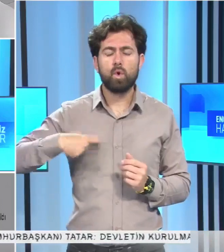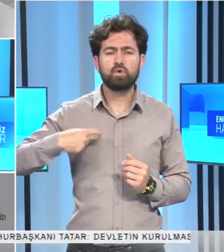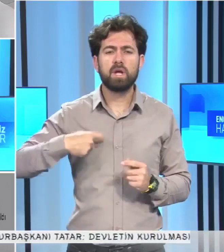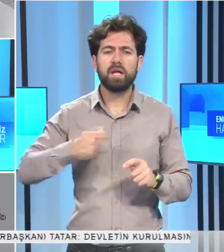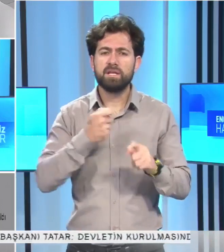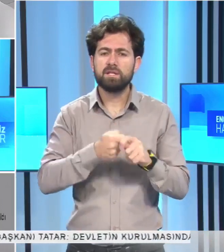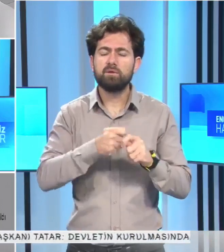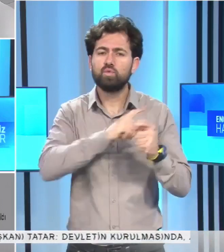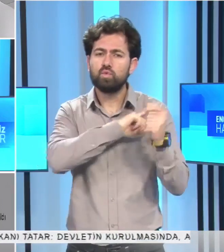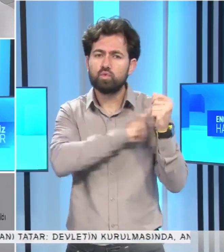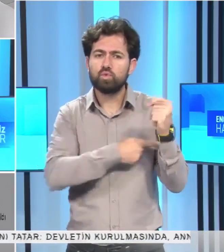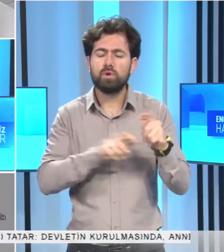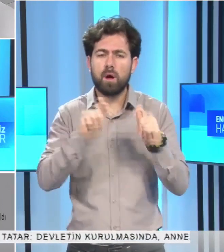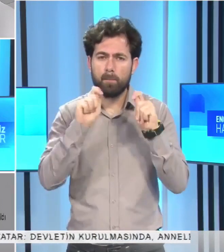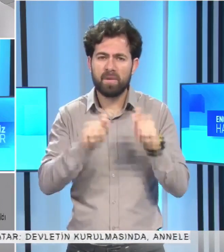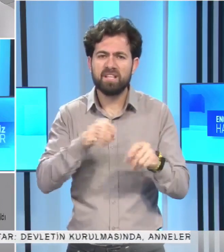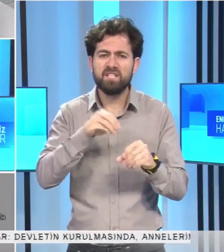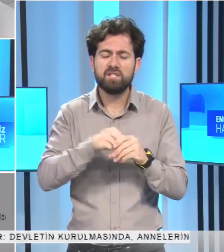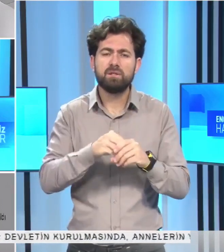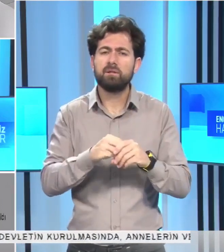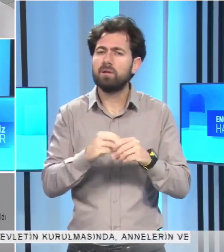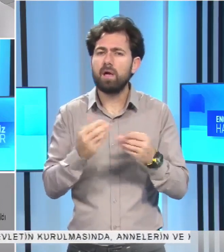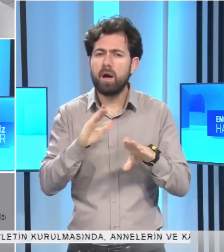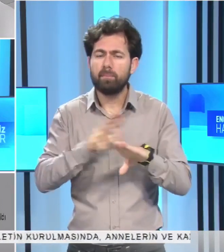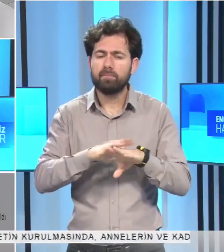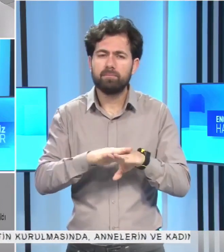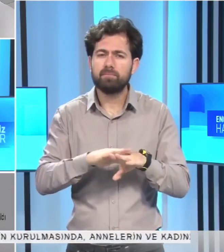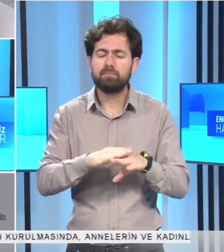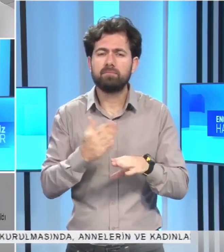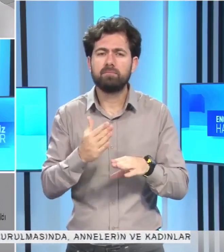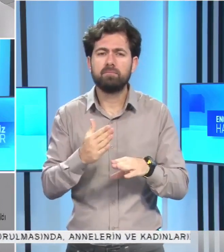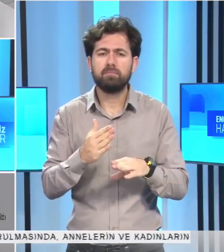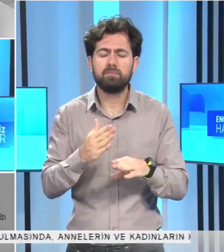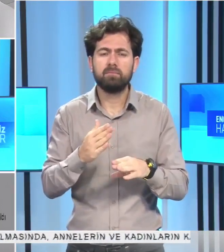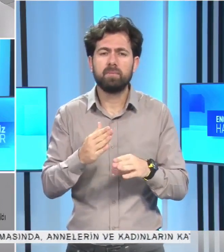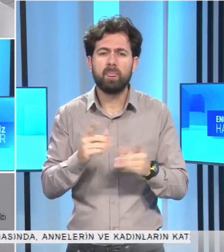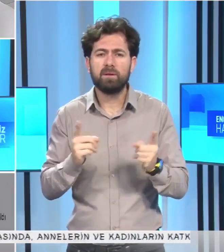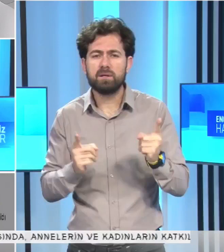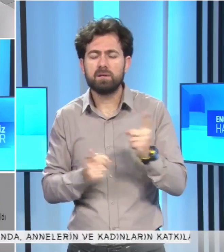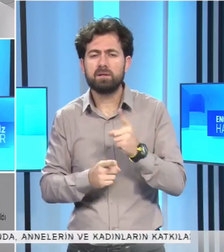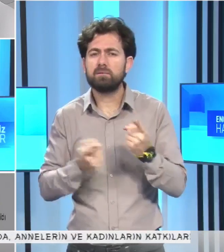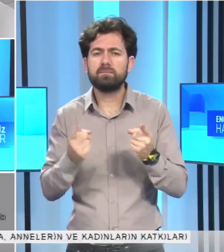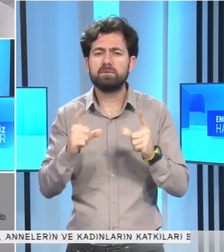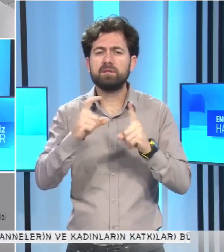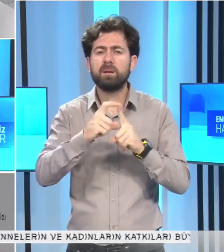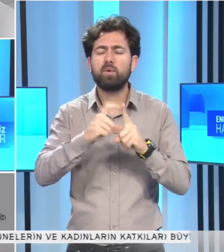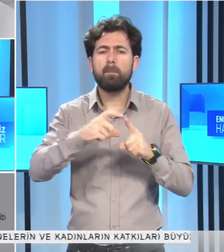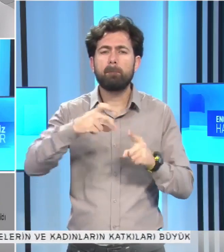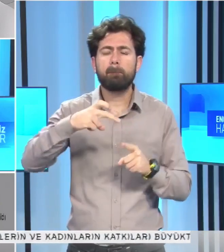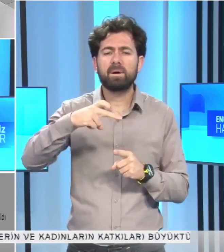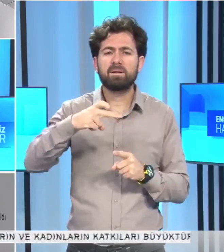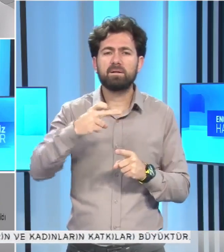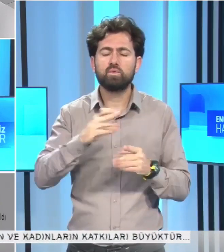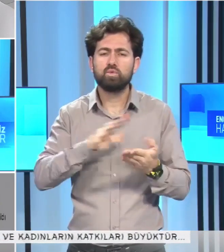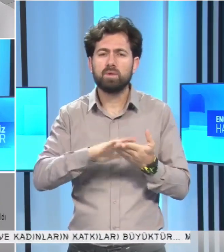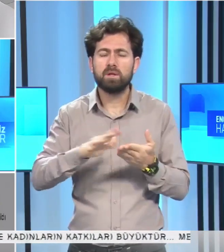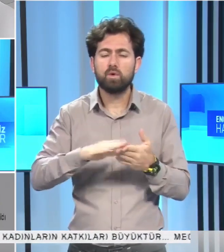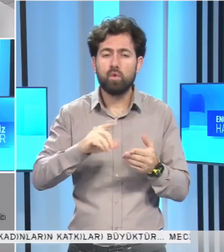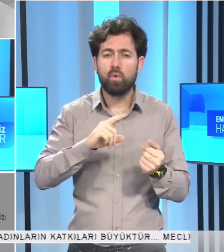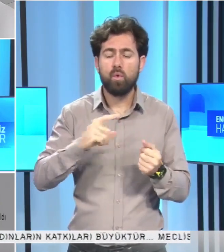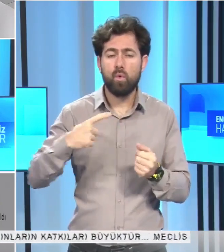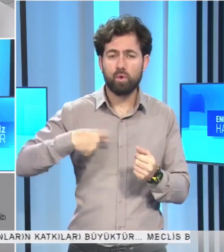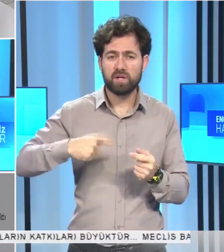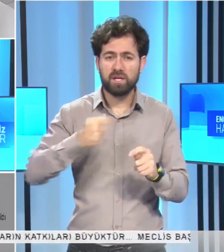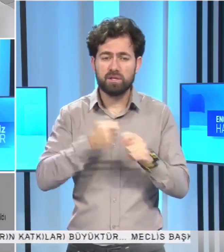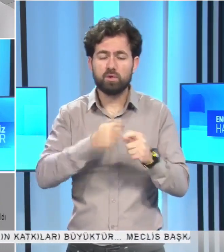Özel sektörün güçlendirilmesi için yapılabilecekler, Demokrat Parti'nin düzenlediği özel sektörü